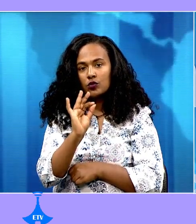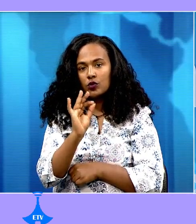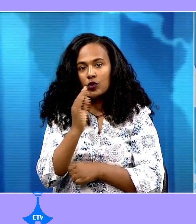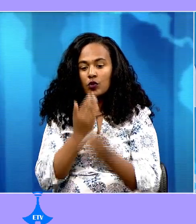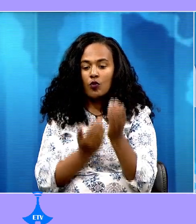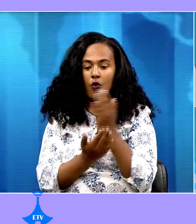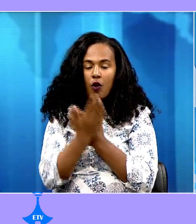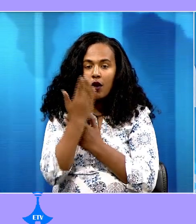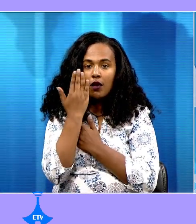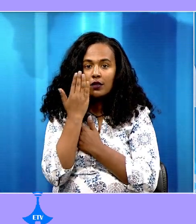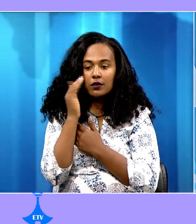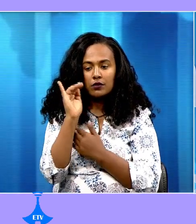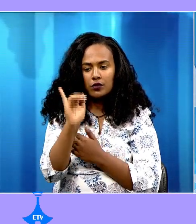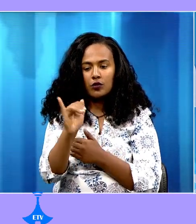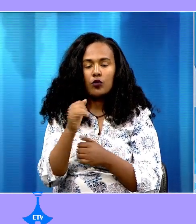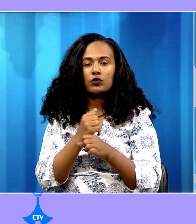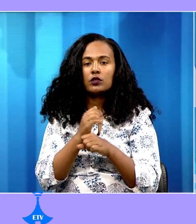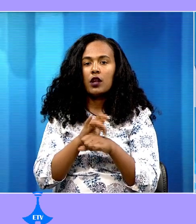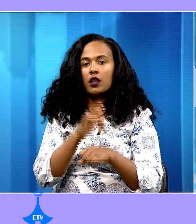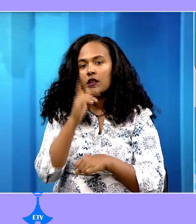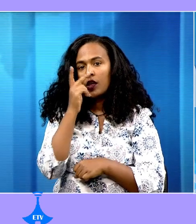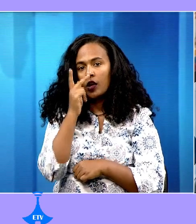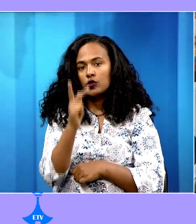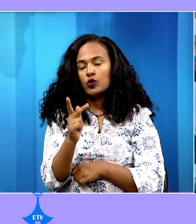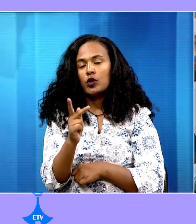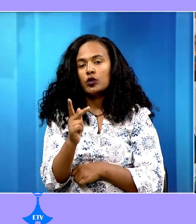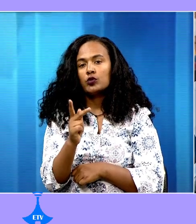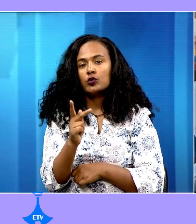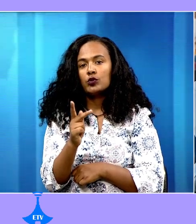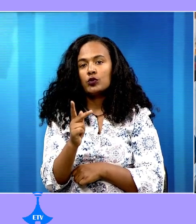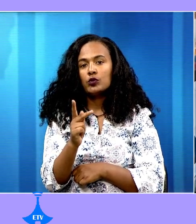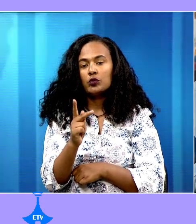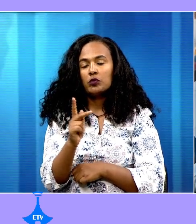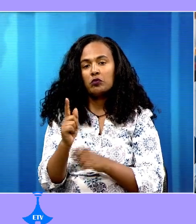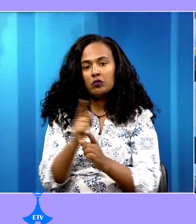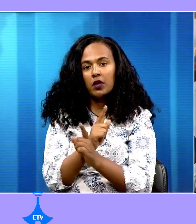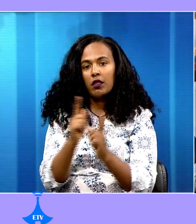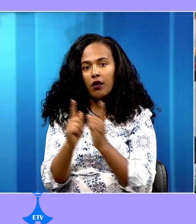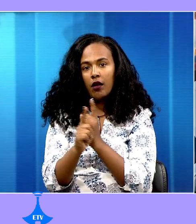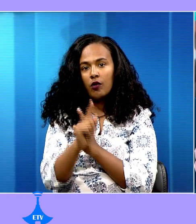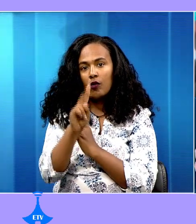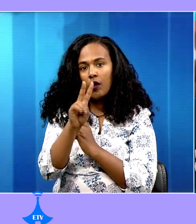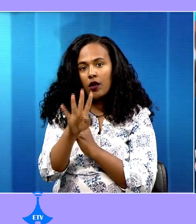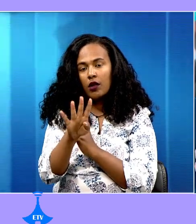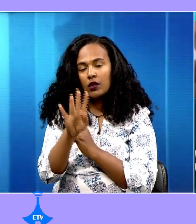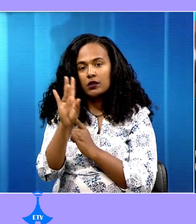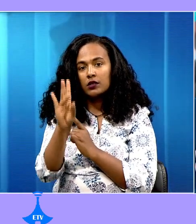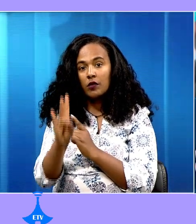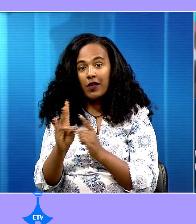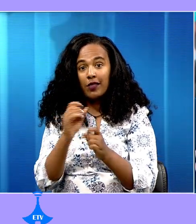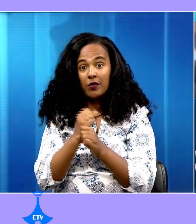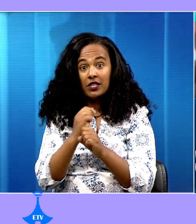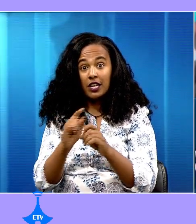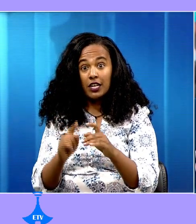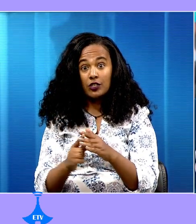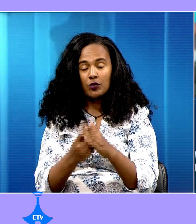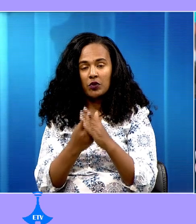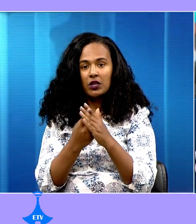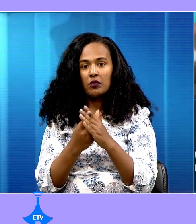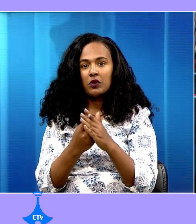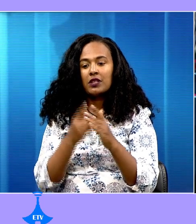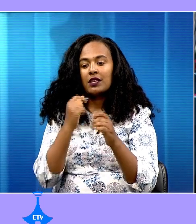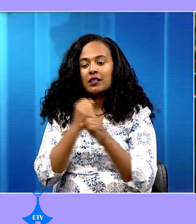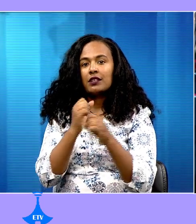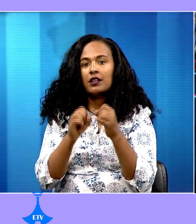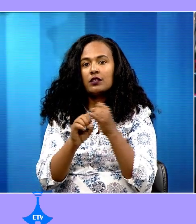ማለዳ ሲነጋ እዛው ስራ ላይ ታዋቸዋላችሁ። በሺፍት 24/7 መስራት ከጀመርንበት የስራ